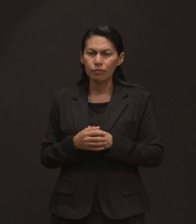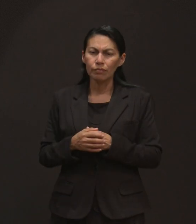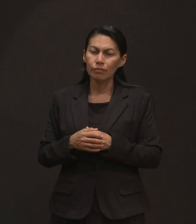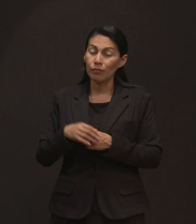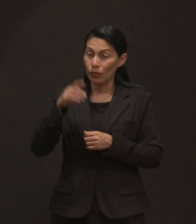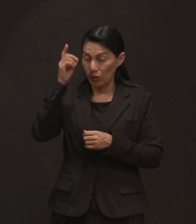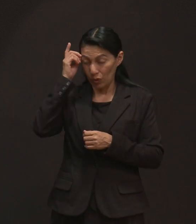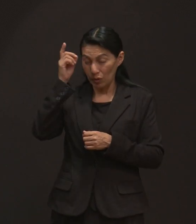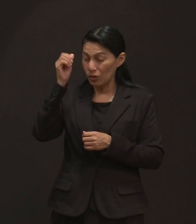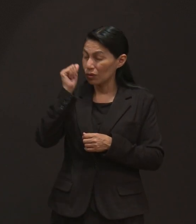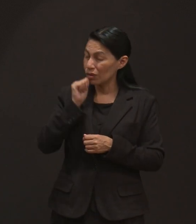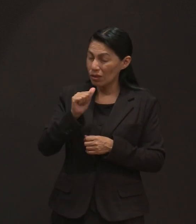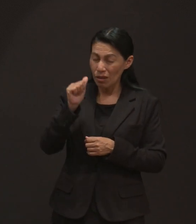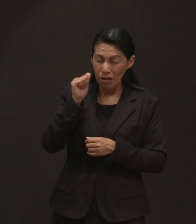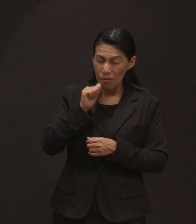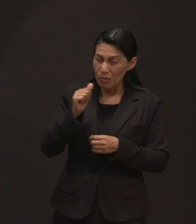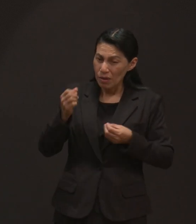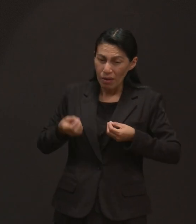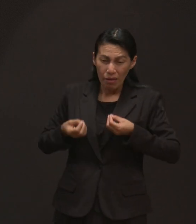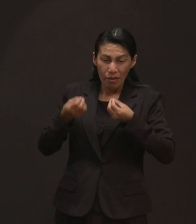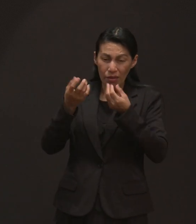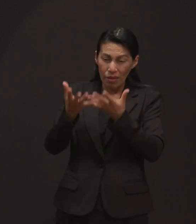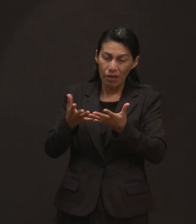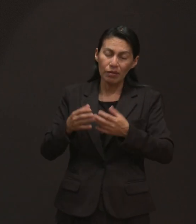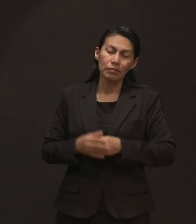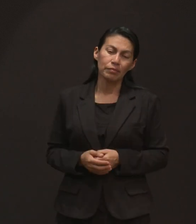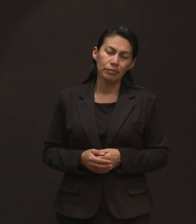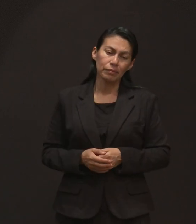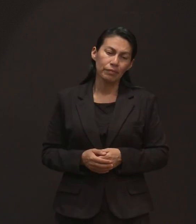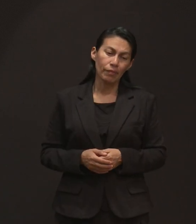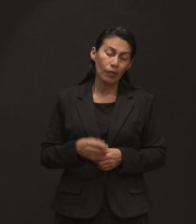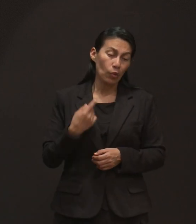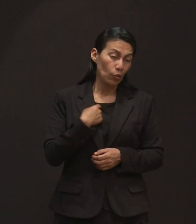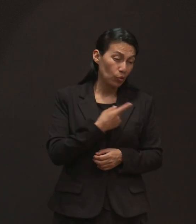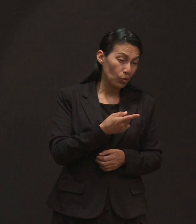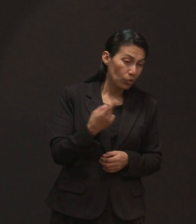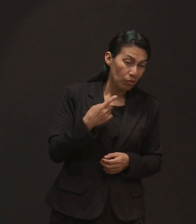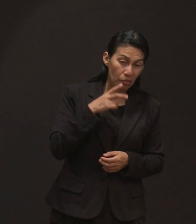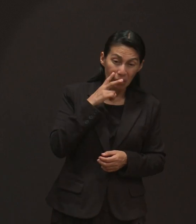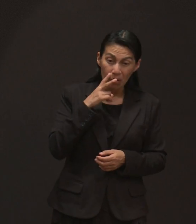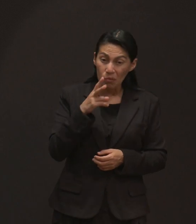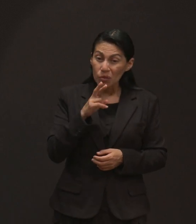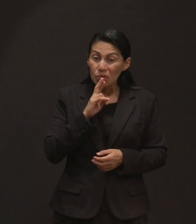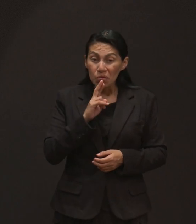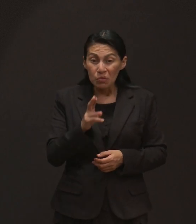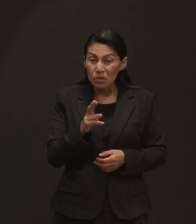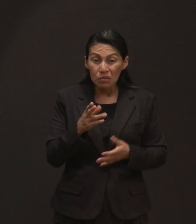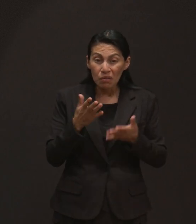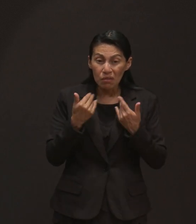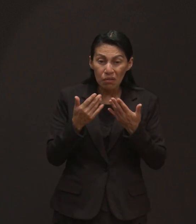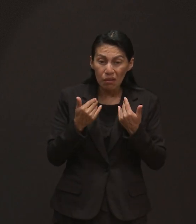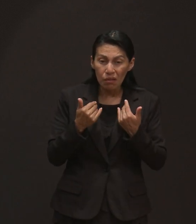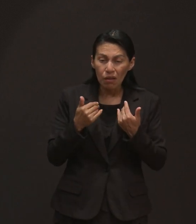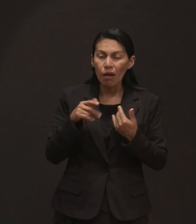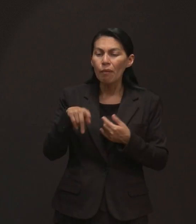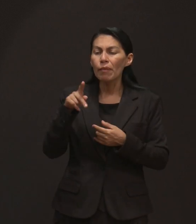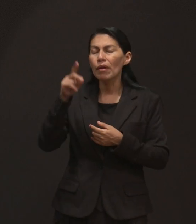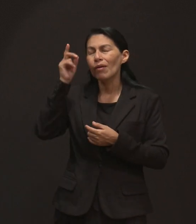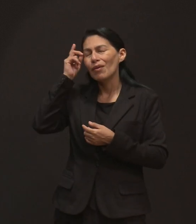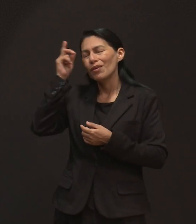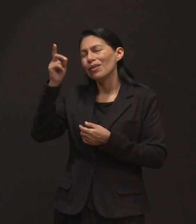saliendo adelante. Dios siempre provee. Donde no vemos ninguna salida, sí, Dios